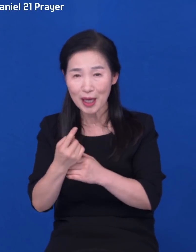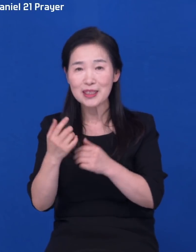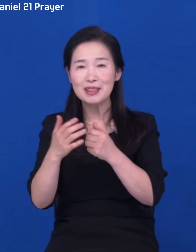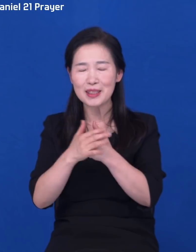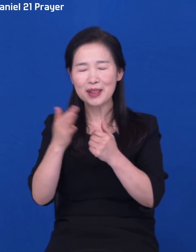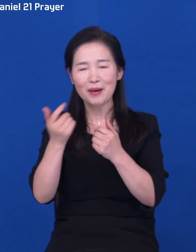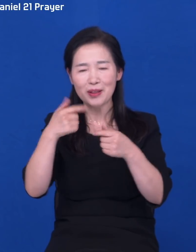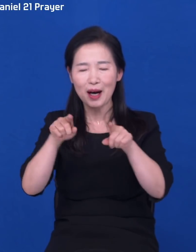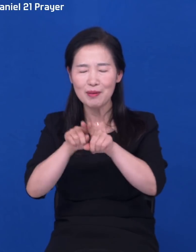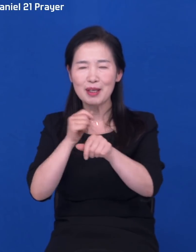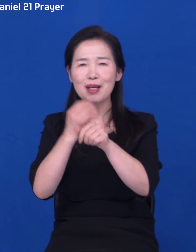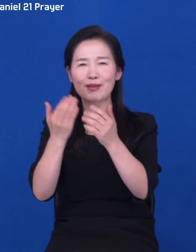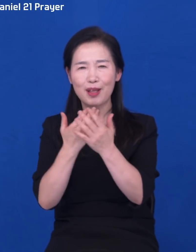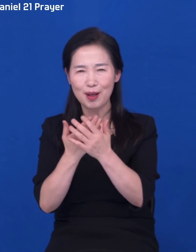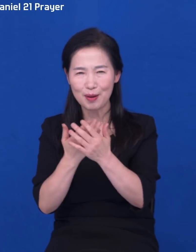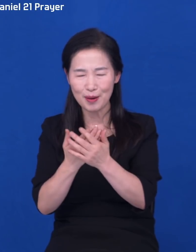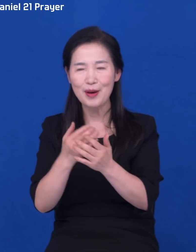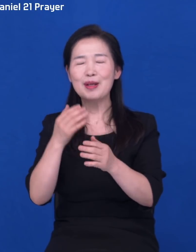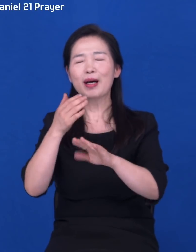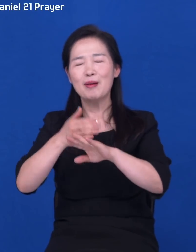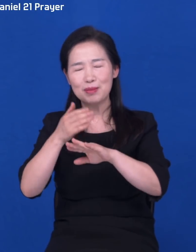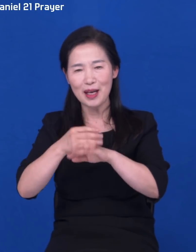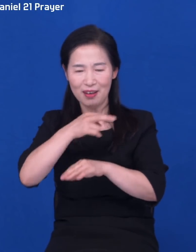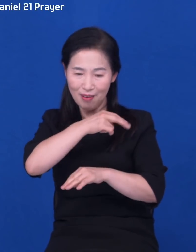되었습니다. 네.